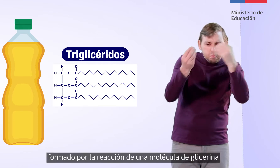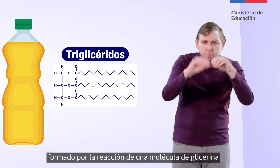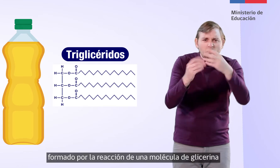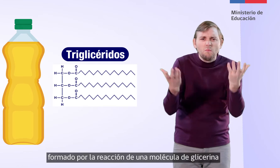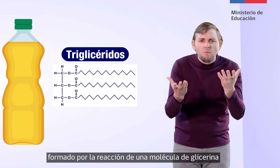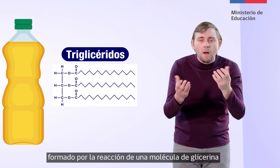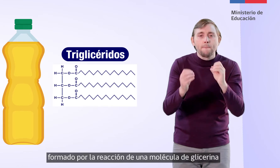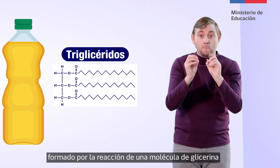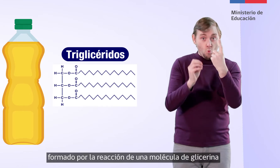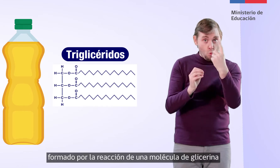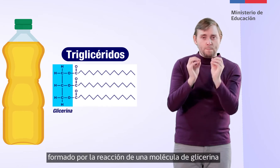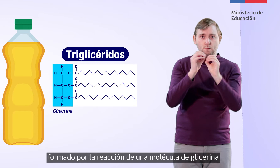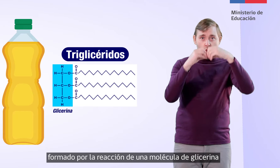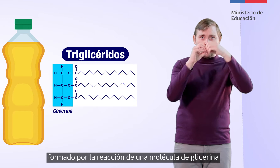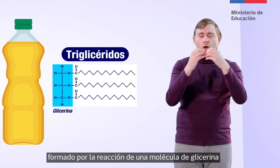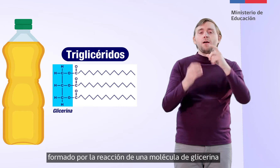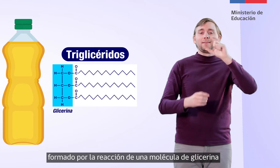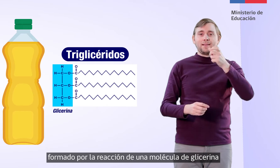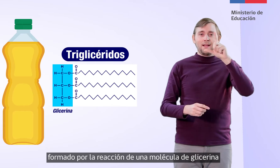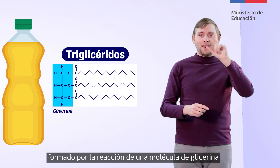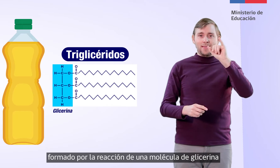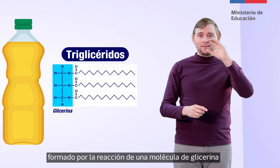formado por la reacción de una molécula de glicerina